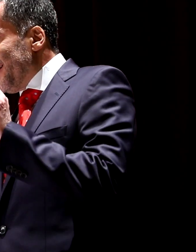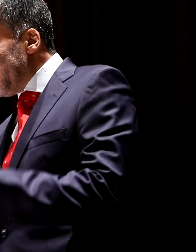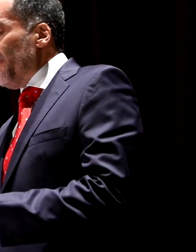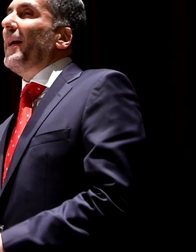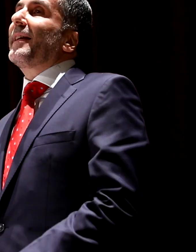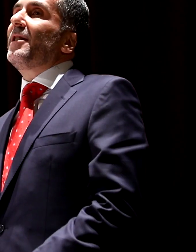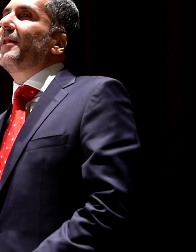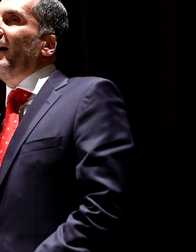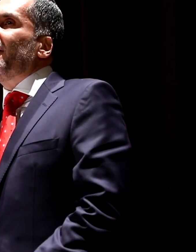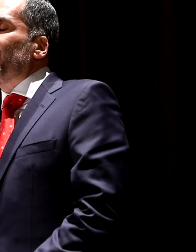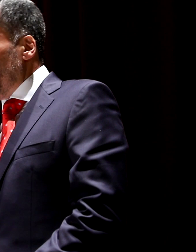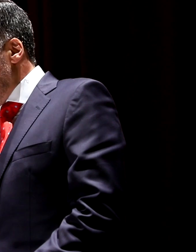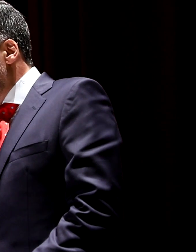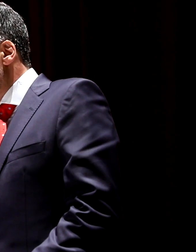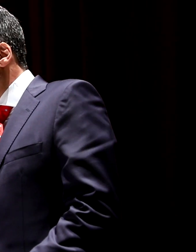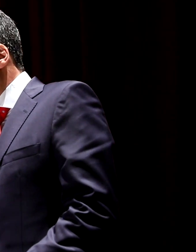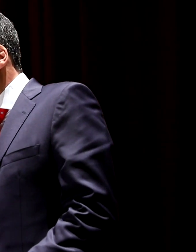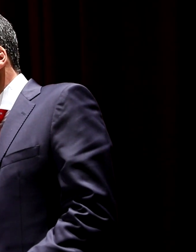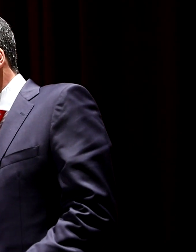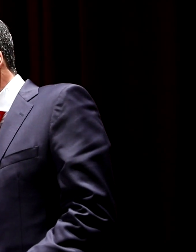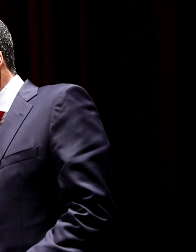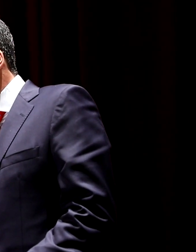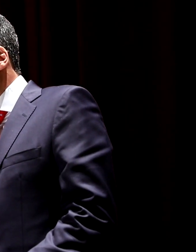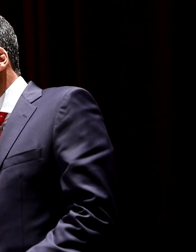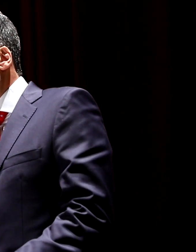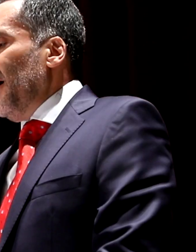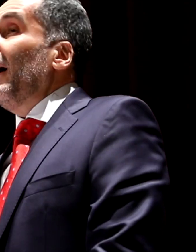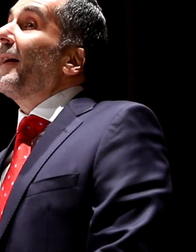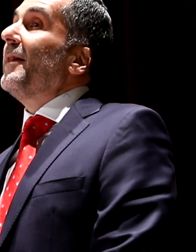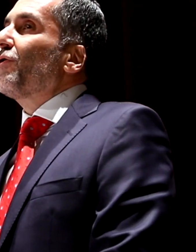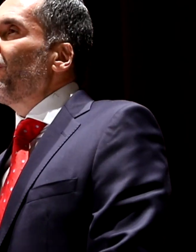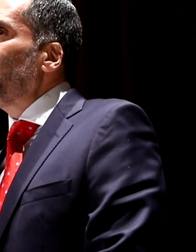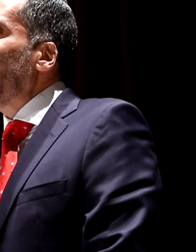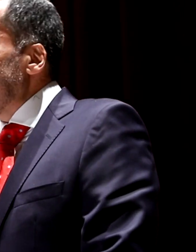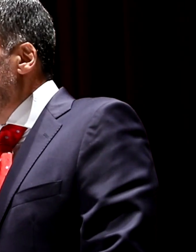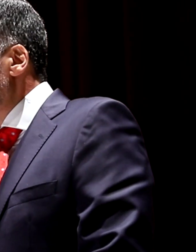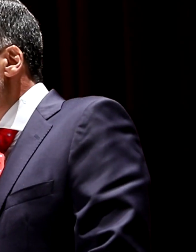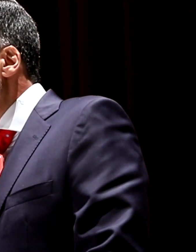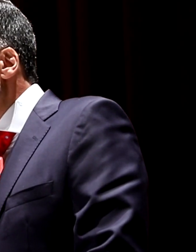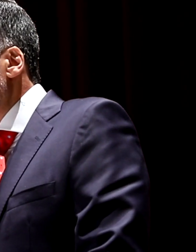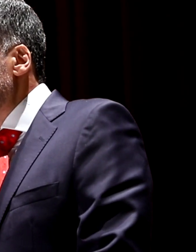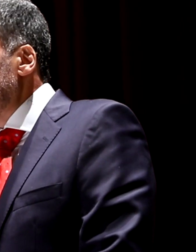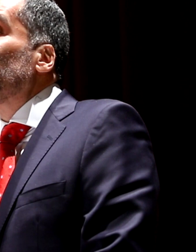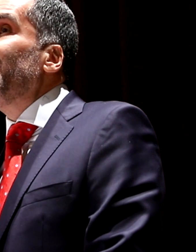que sempre acreditaram no nosso projeto de Ministério Público. Agradeço a cada um